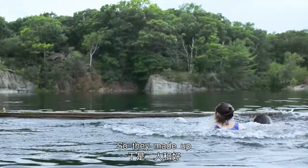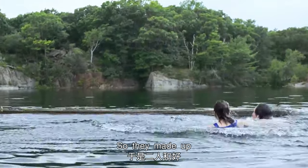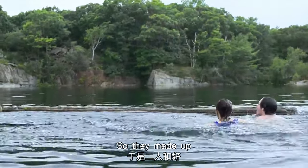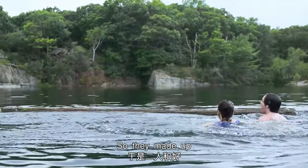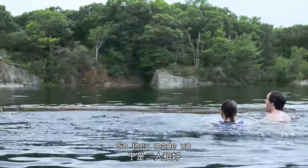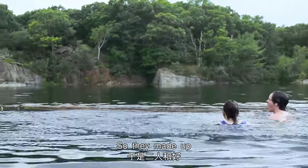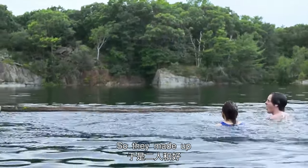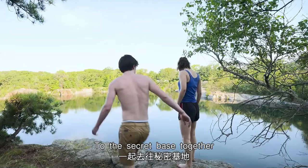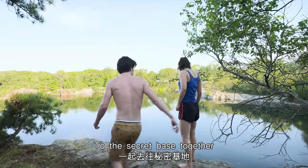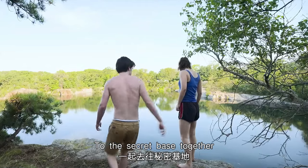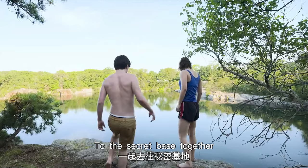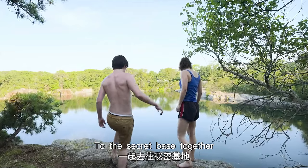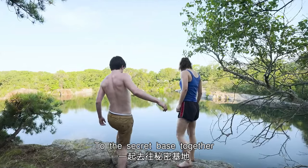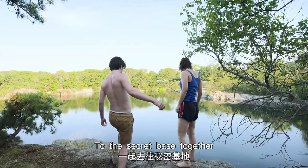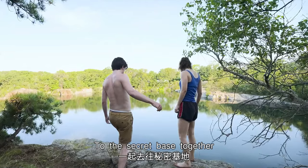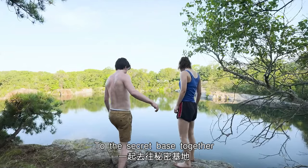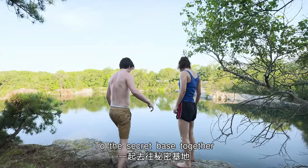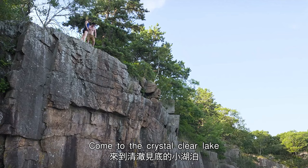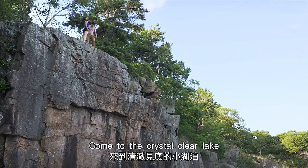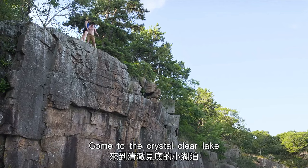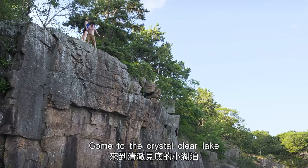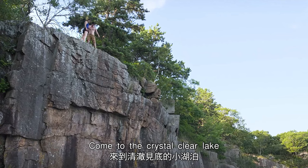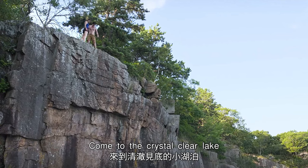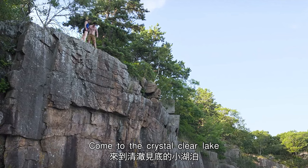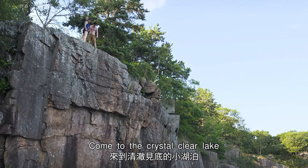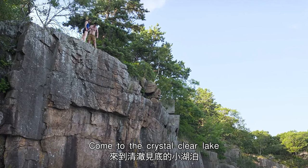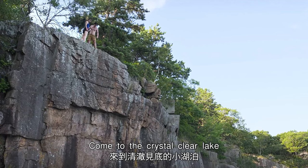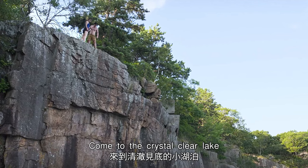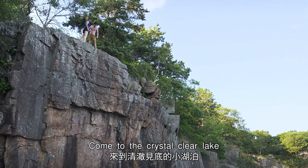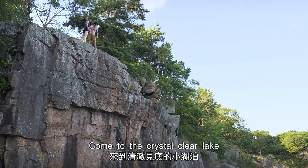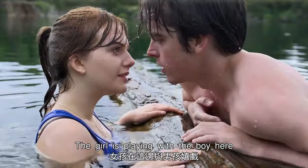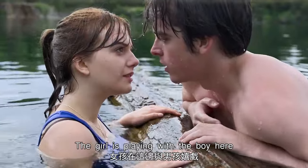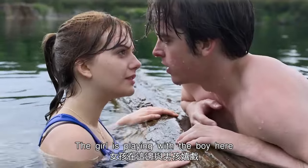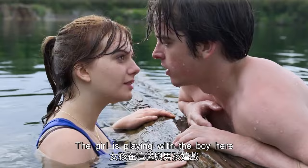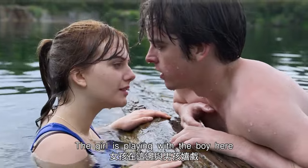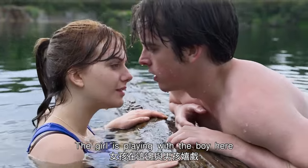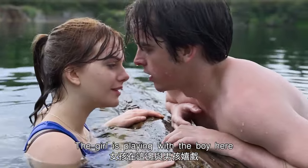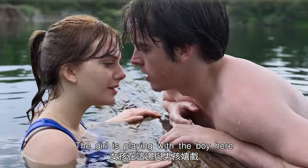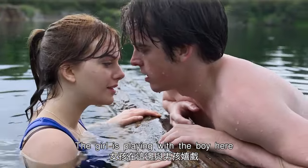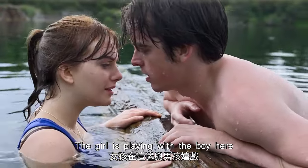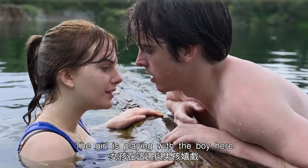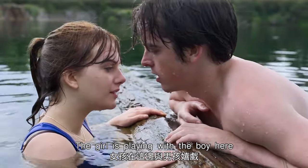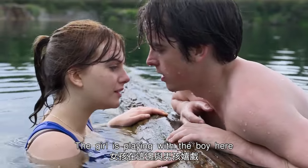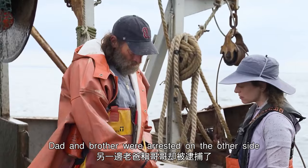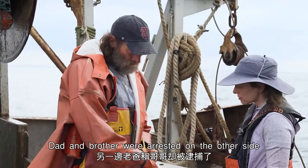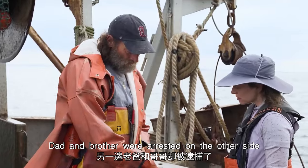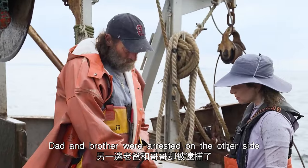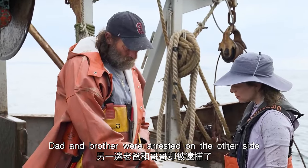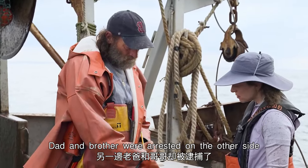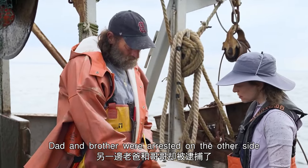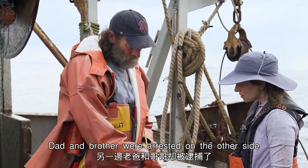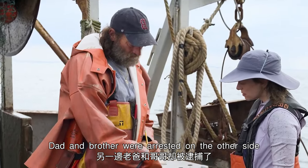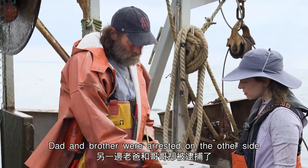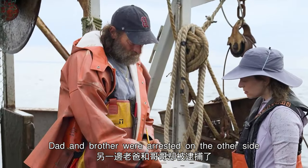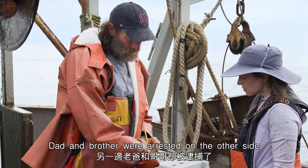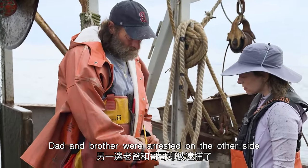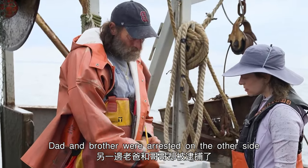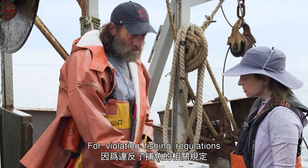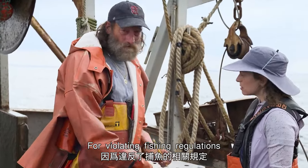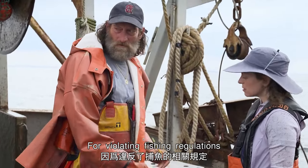是二人和好一起去往秘密基地来到清澈见底的小湖泊女孩在这边与男孩嬉戏另一边老爸和哥哥却被逮捕了因为